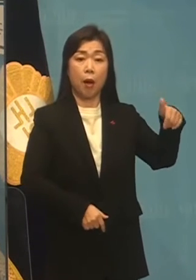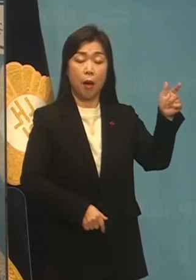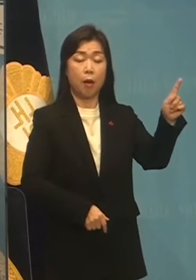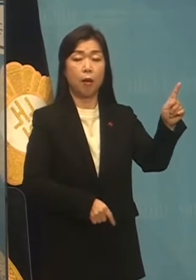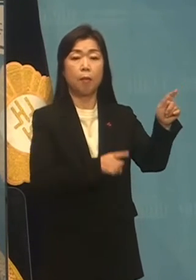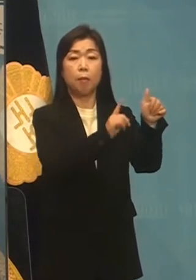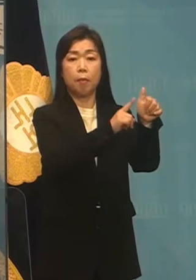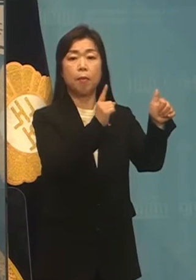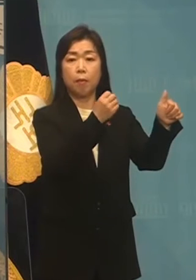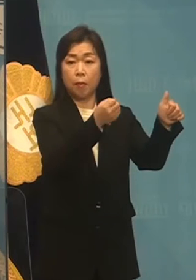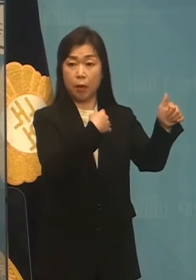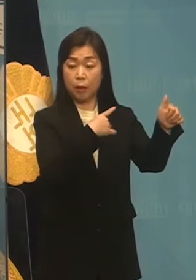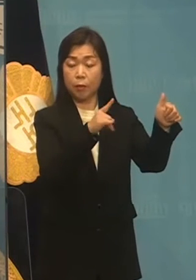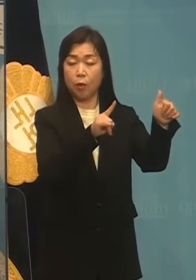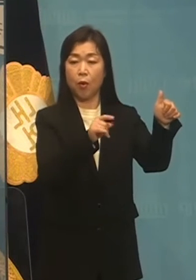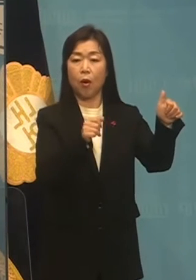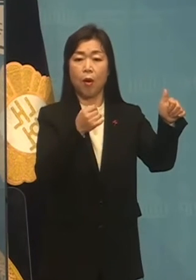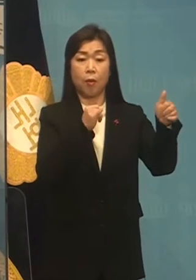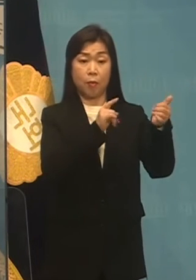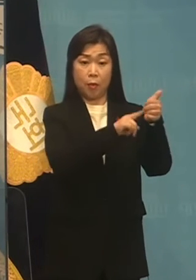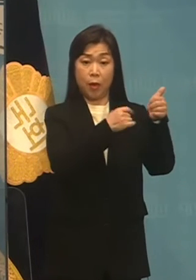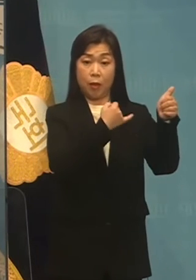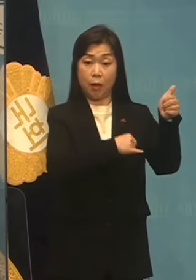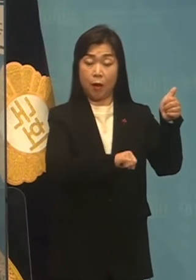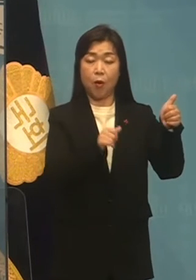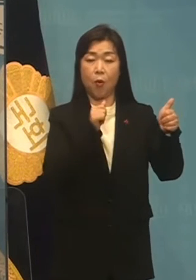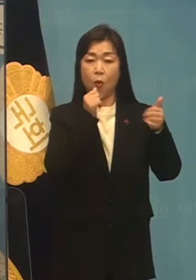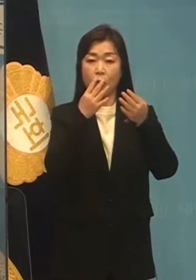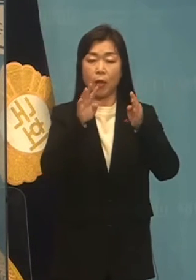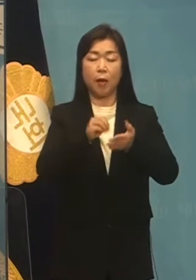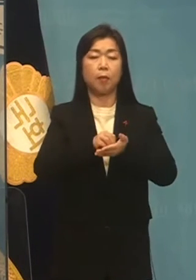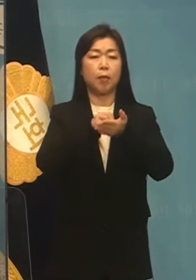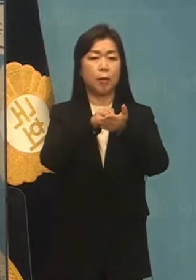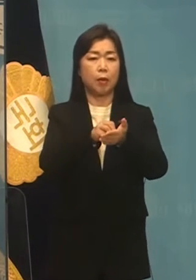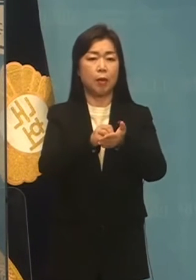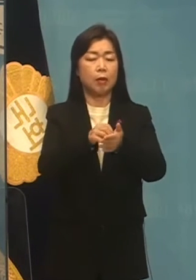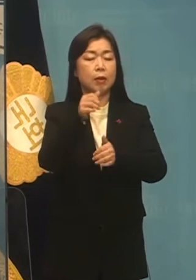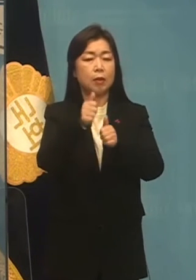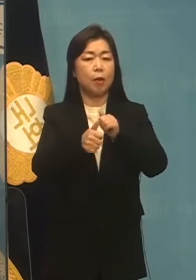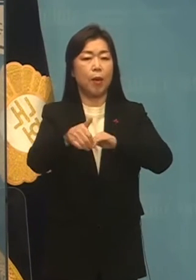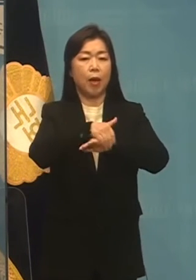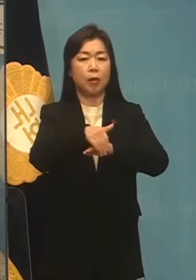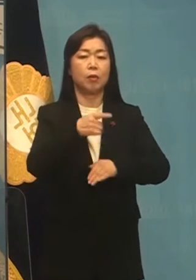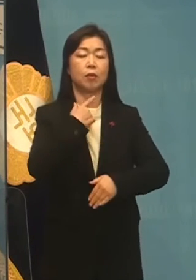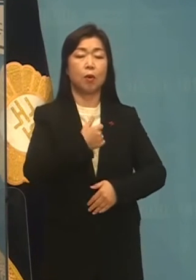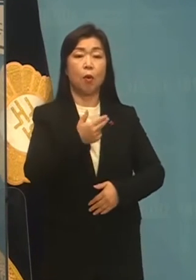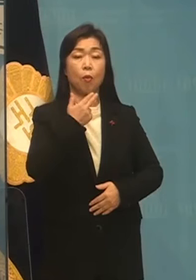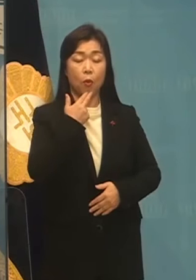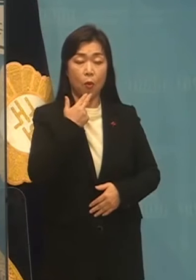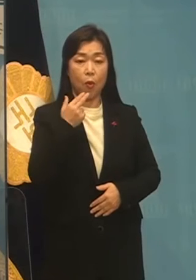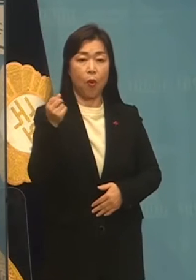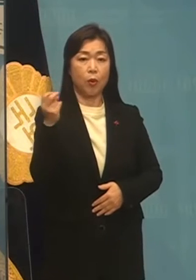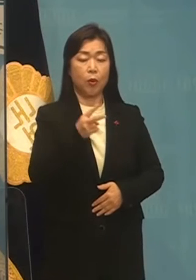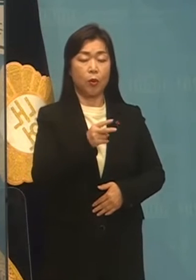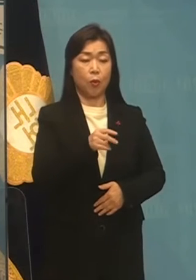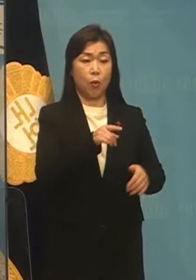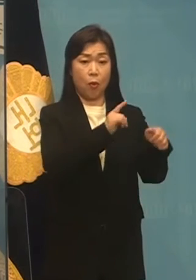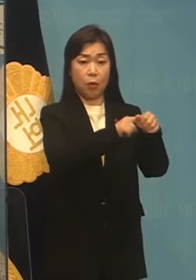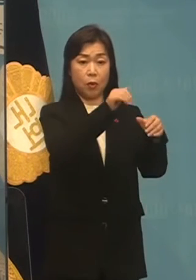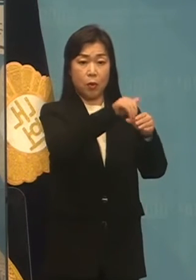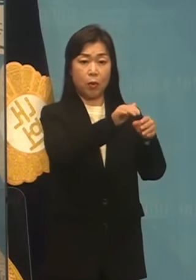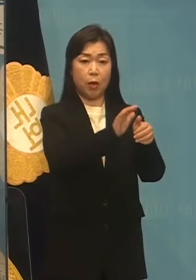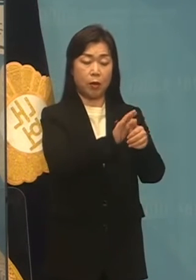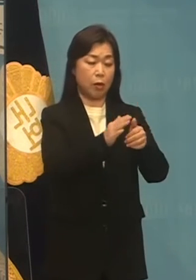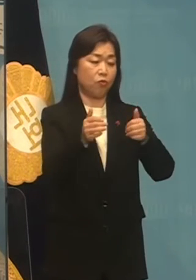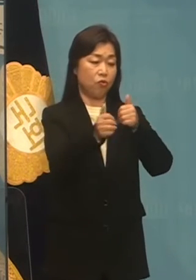본인의 딸은 홍대 미대에 입시한 적이 없다고 말했고 박 후보 선대위는